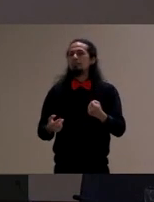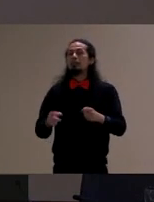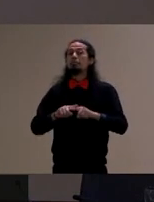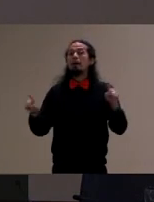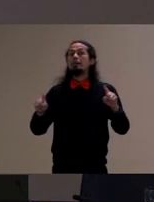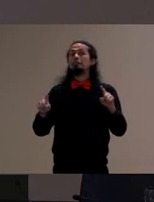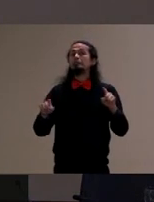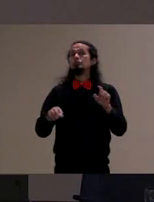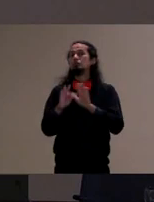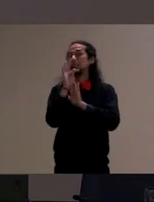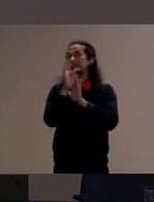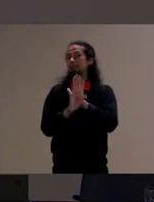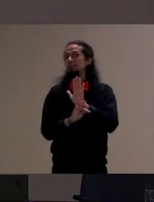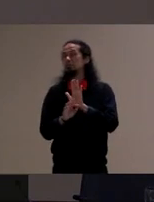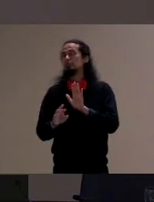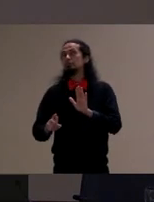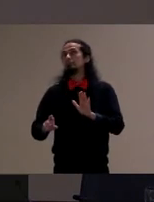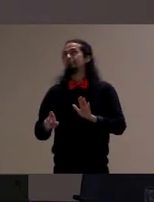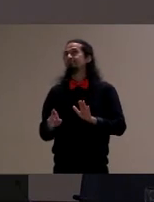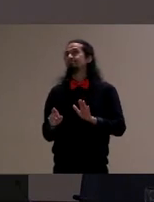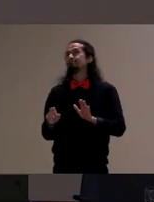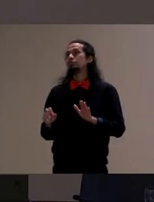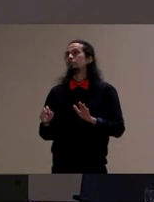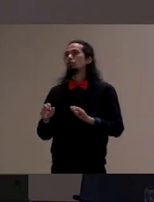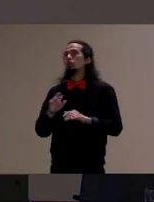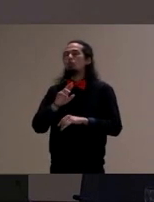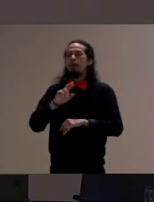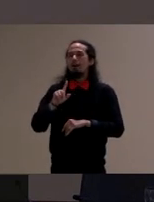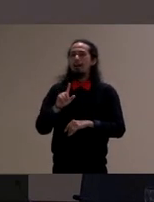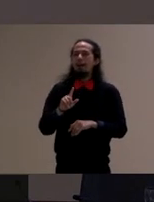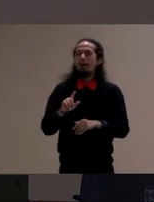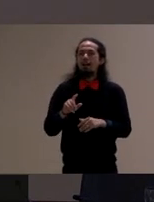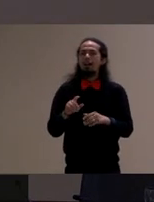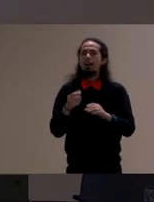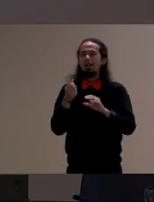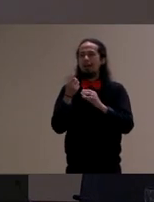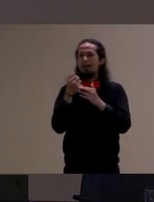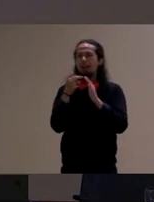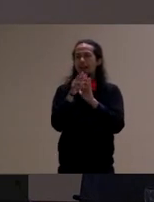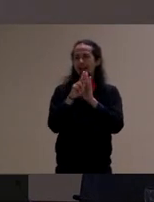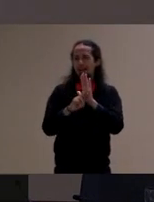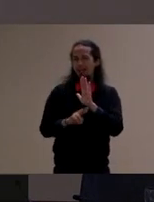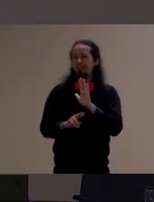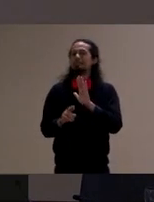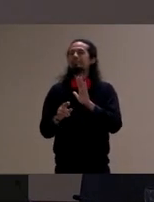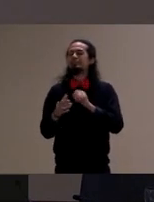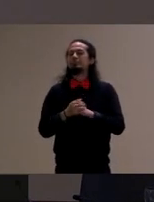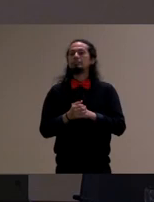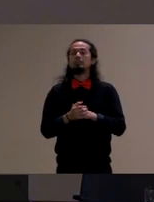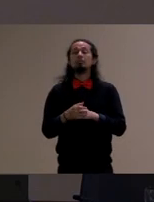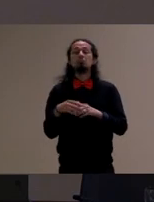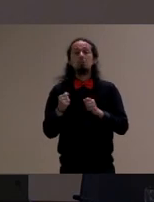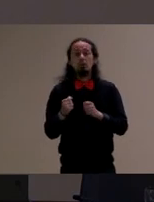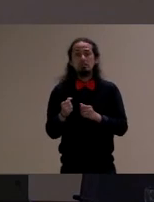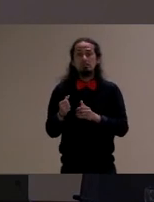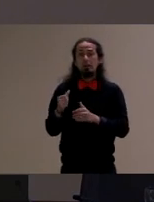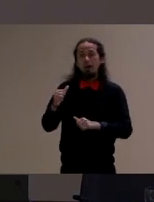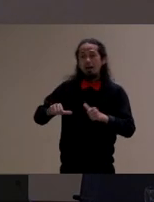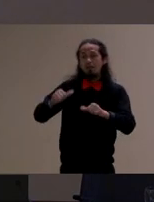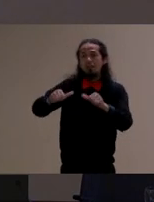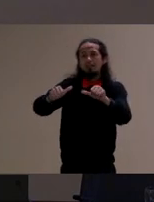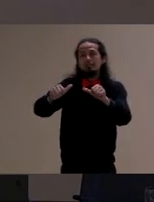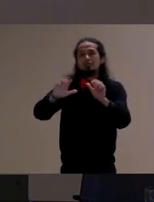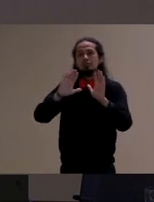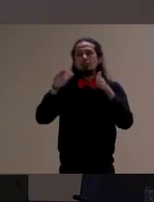redação não está nas relações educativas ela pode né levar a avaliação focada a